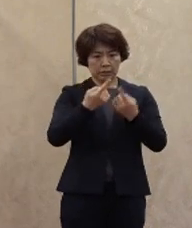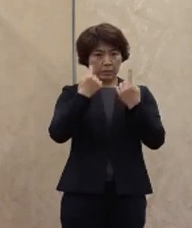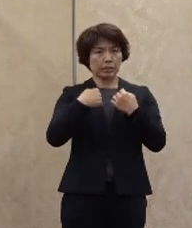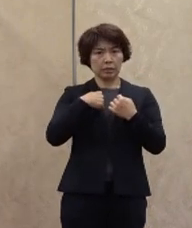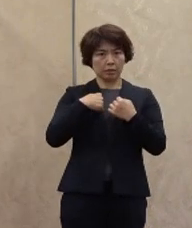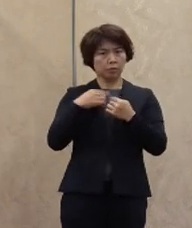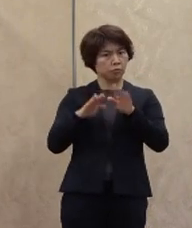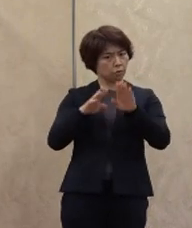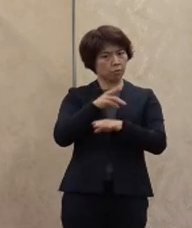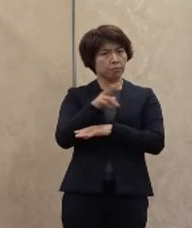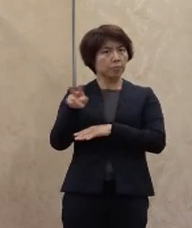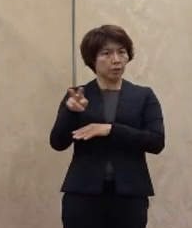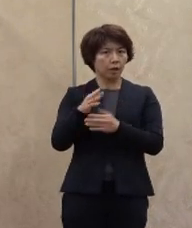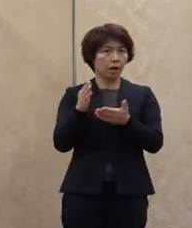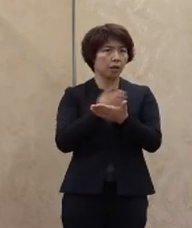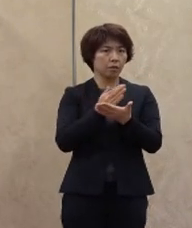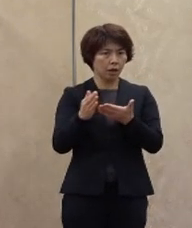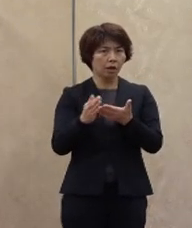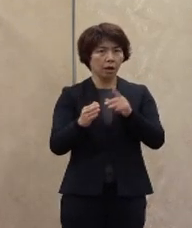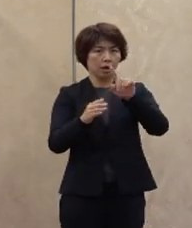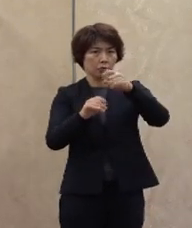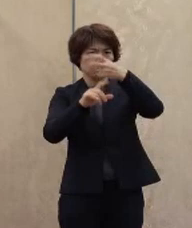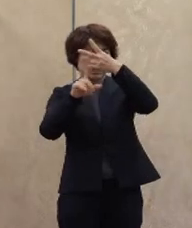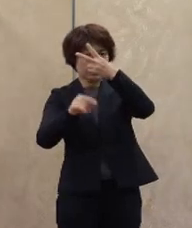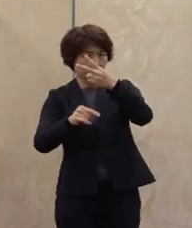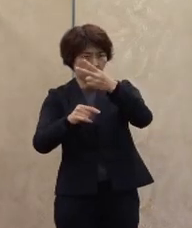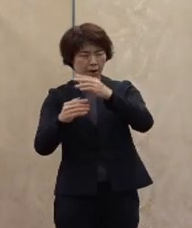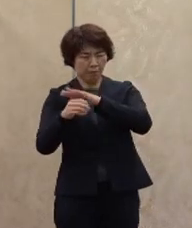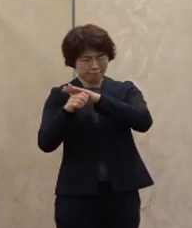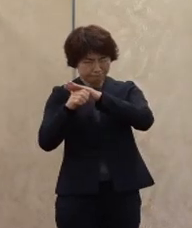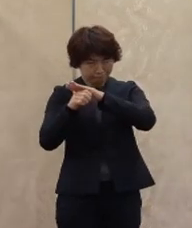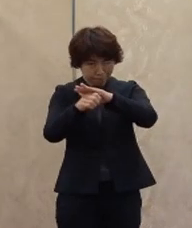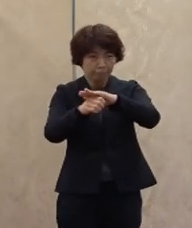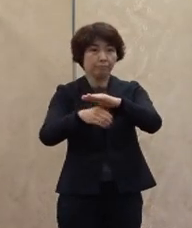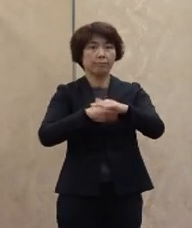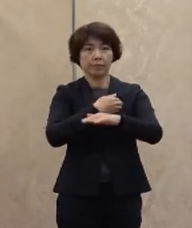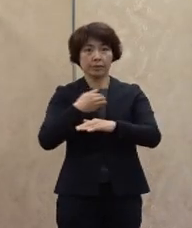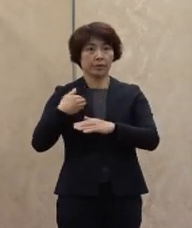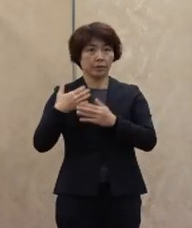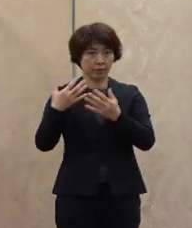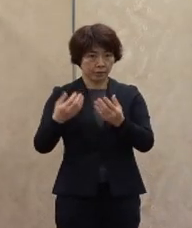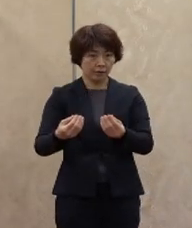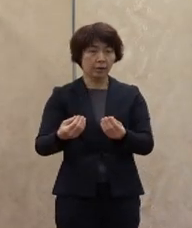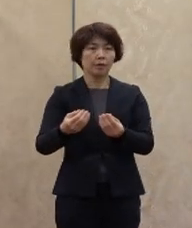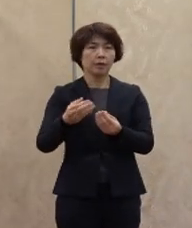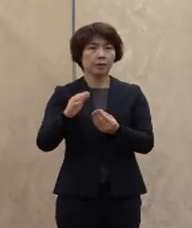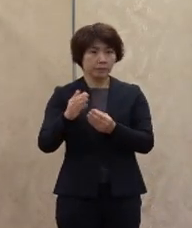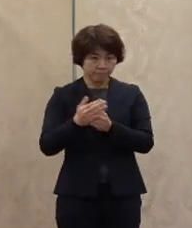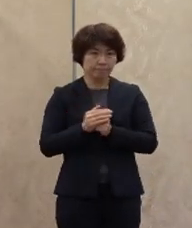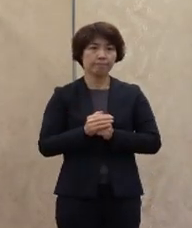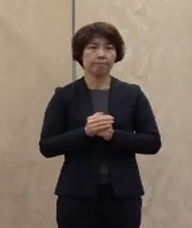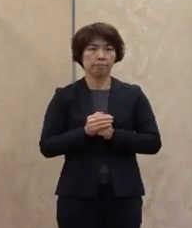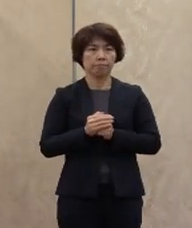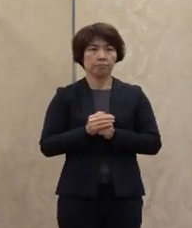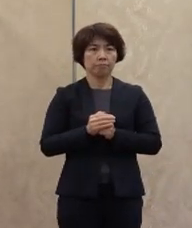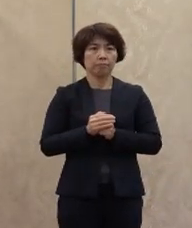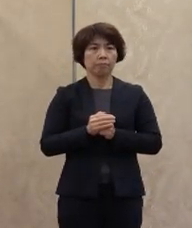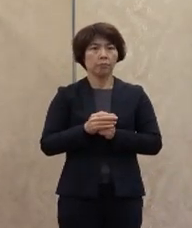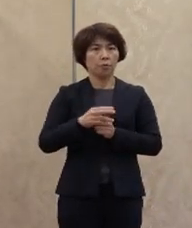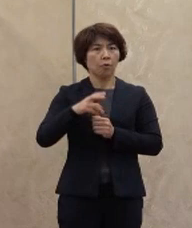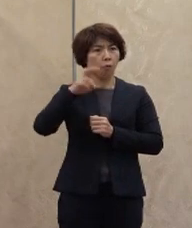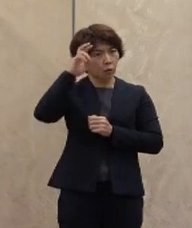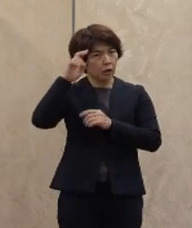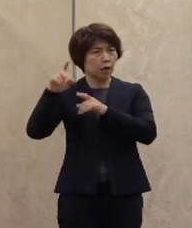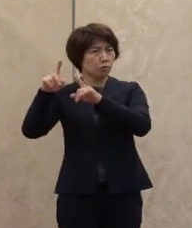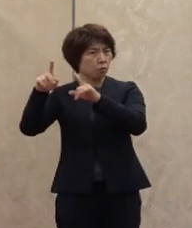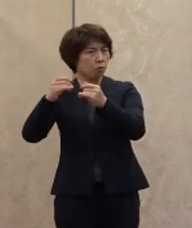断として、なんとか12月中は抑えてこれた傾向にありましたが、まずやはり大阪と同じような大都市圏、